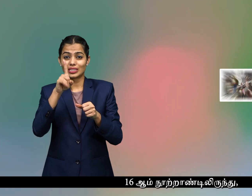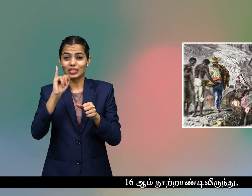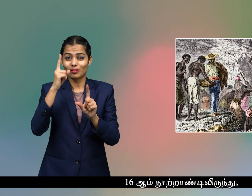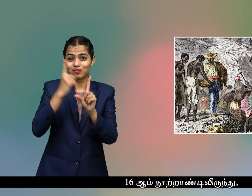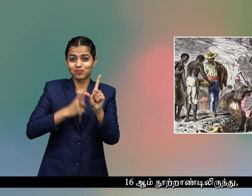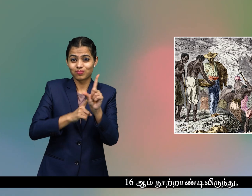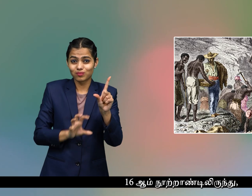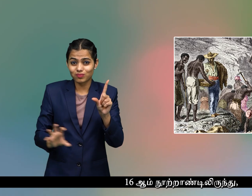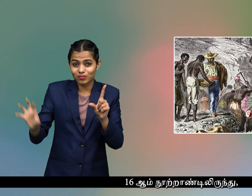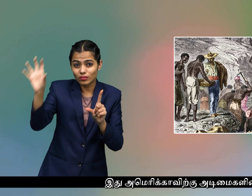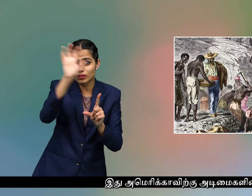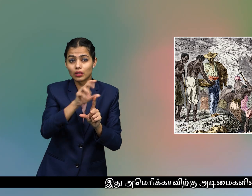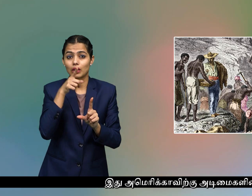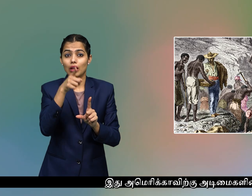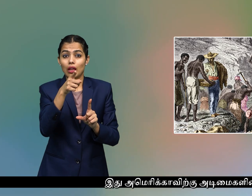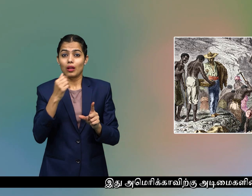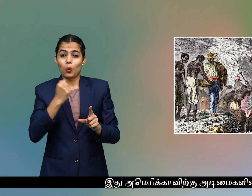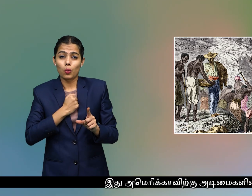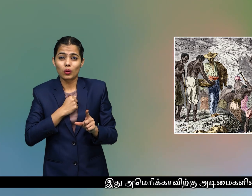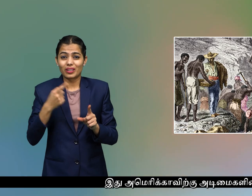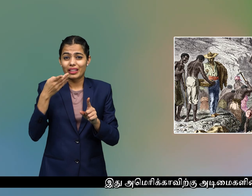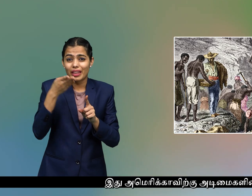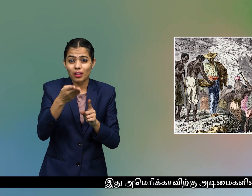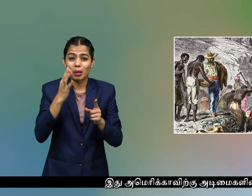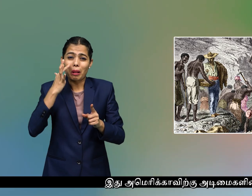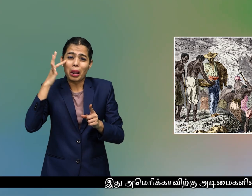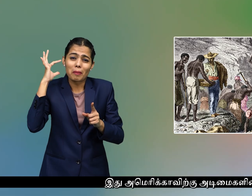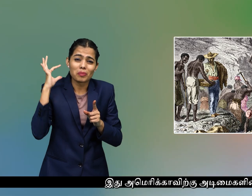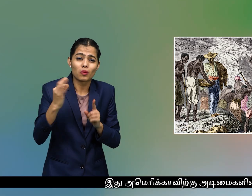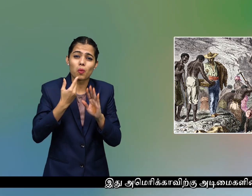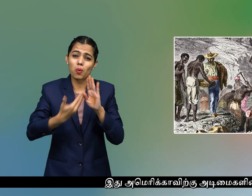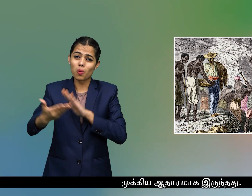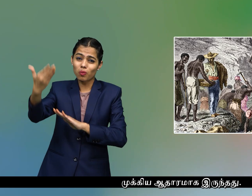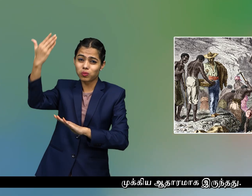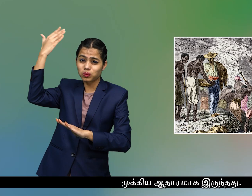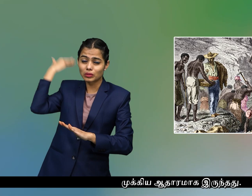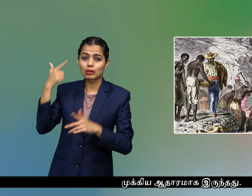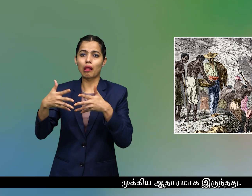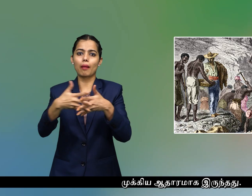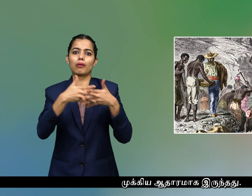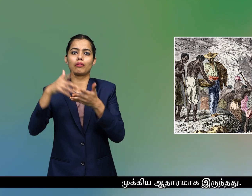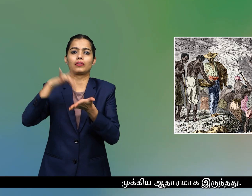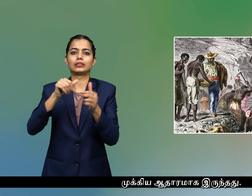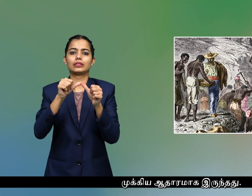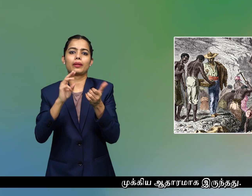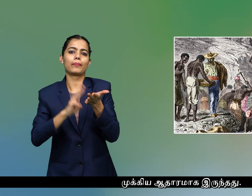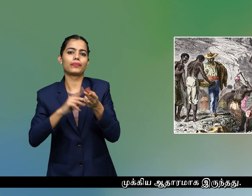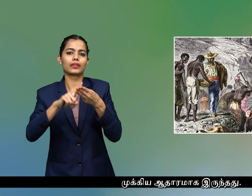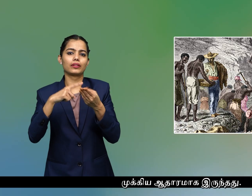பதினாறாம் நூற்றாண்டிலிருந்து இது அமெரிக்காவிற்கு அடிமைகளின் முக்கிய ஆதாரமாக